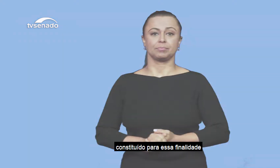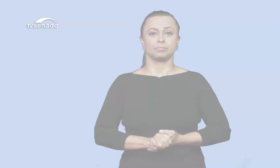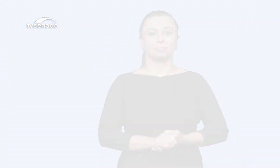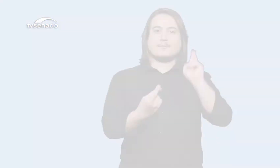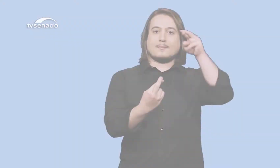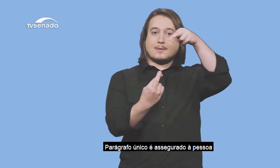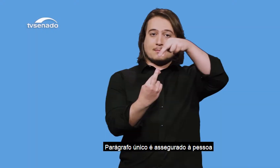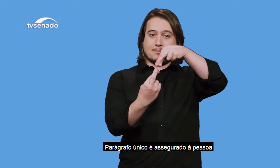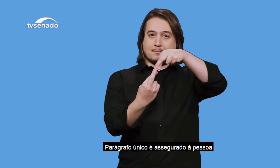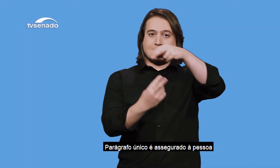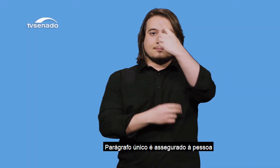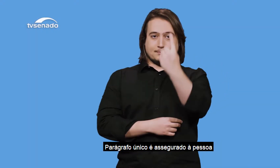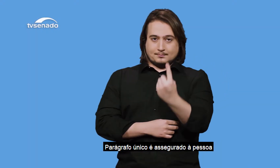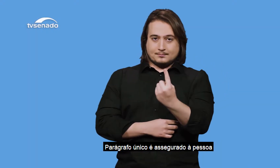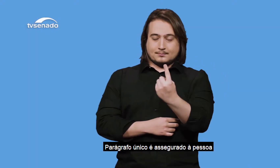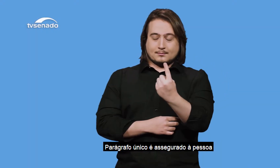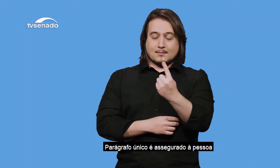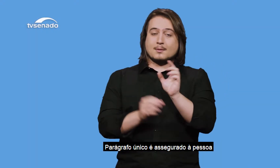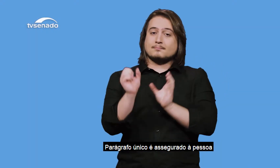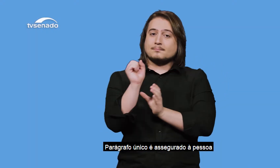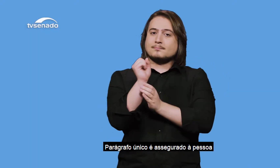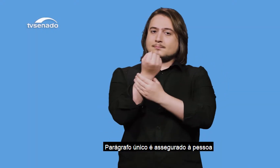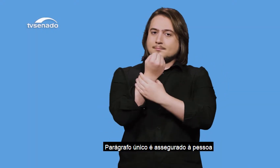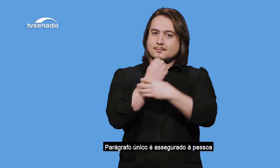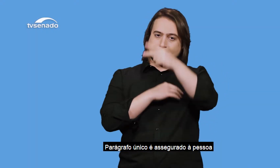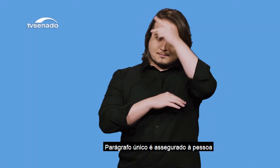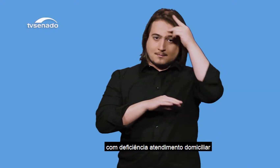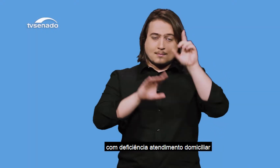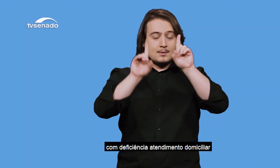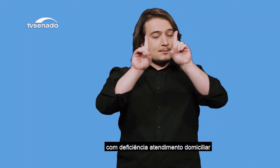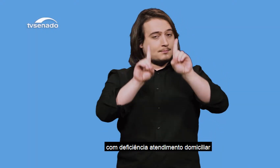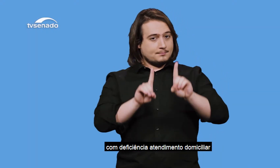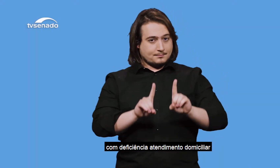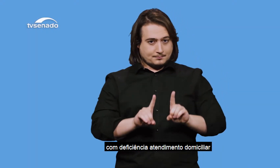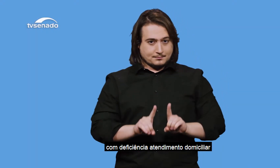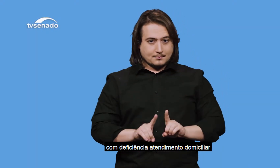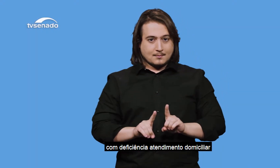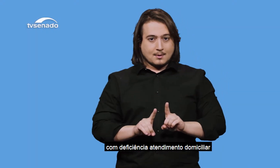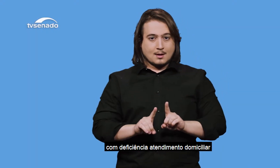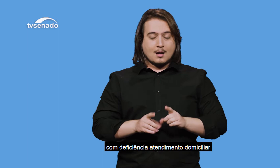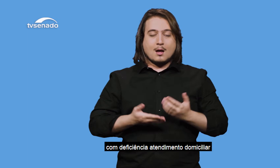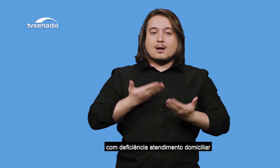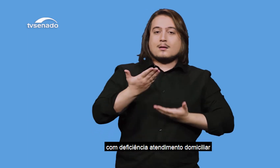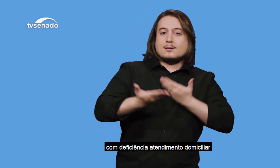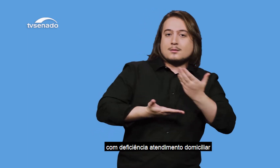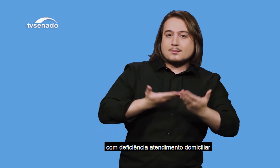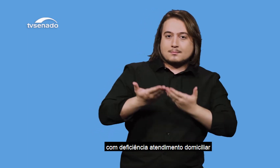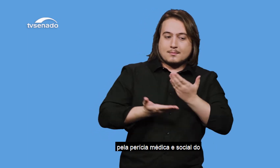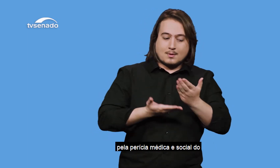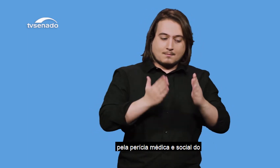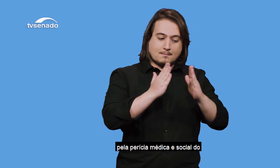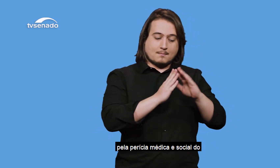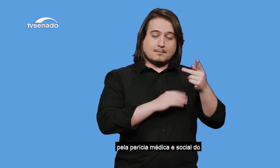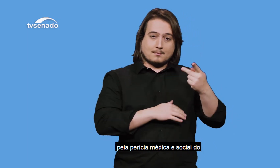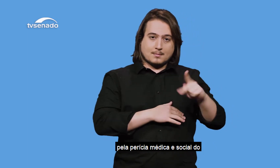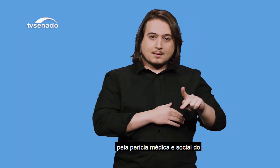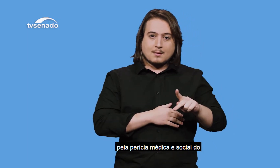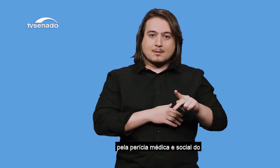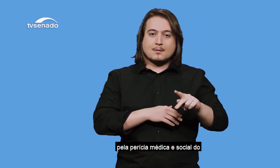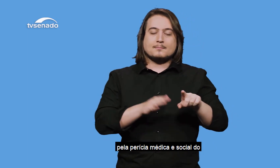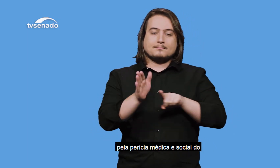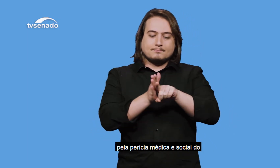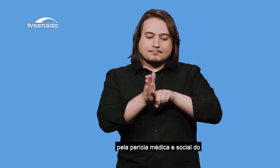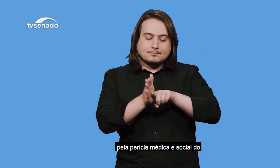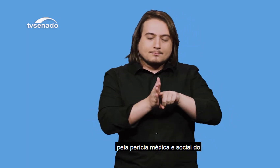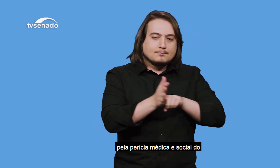parágrafo único é assegurado à pessoa com deficiência atendimento domiciliar pela perícia médica e social